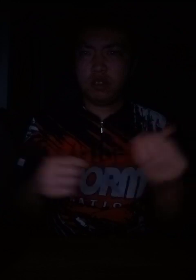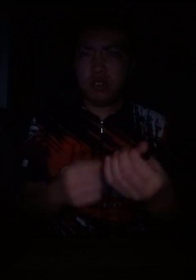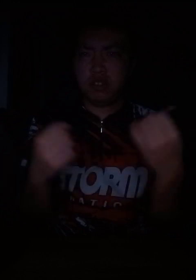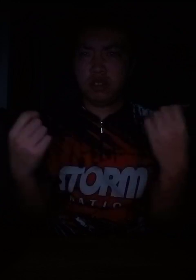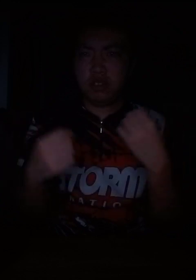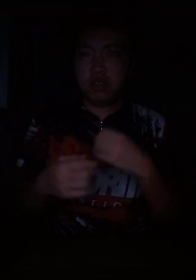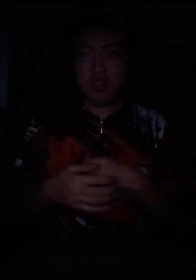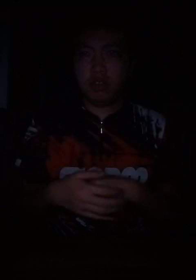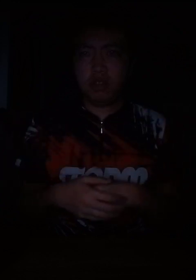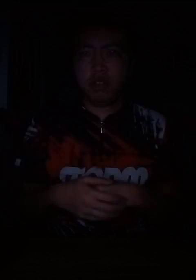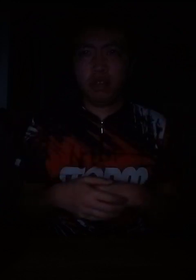피했습니다.